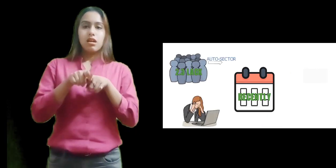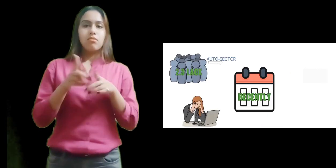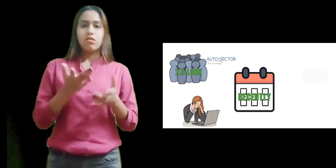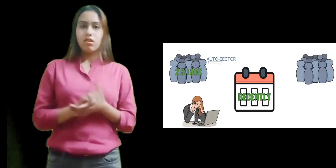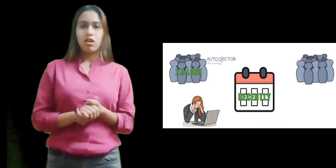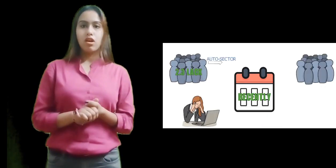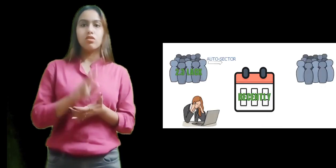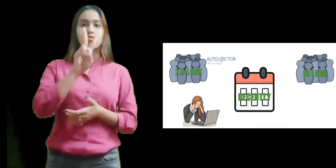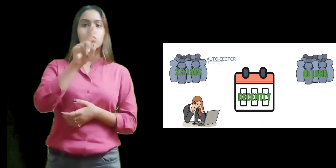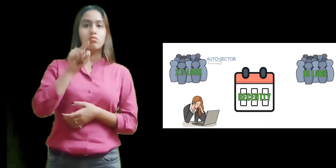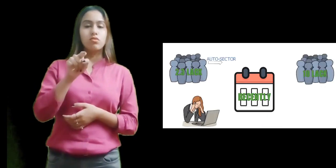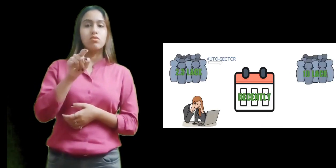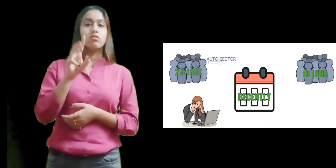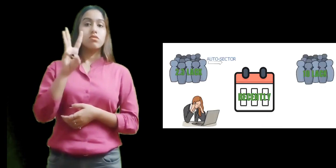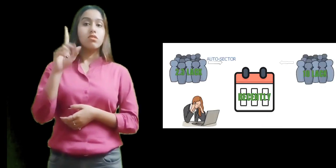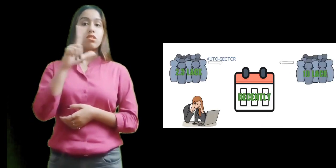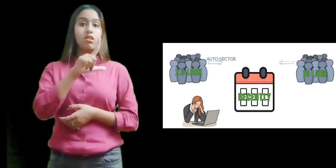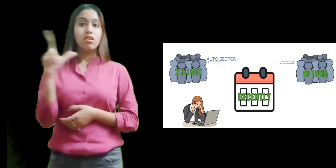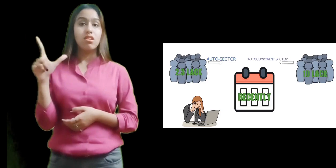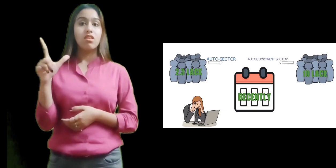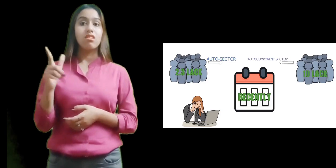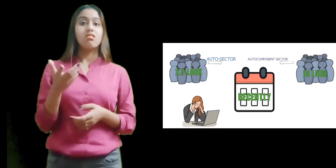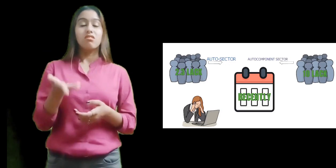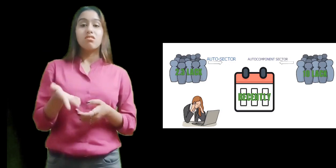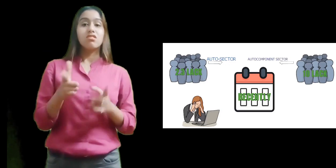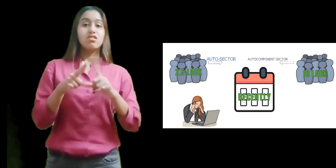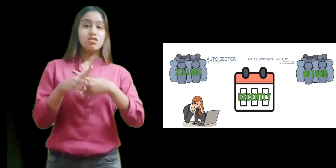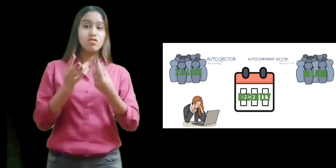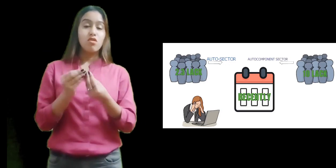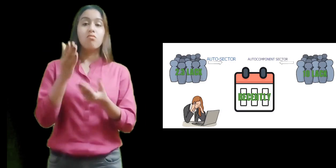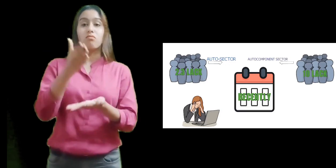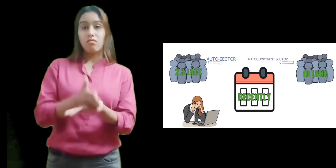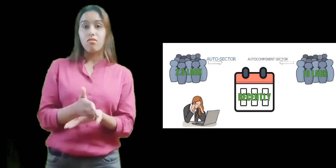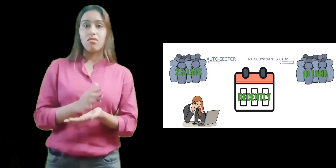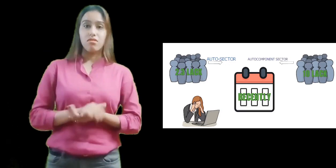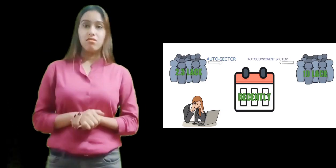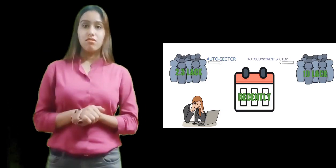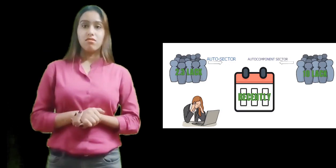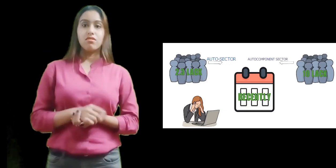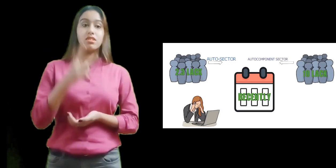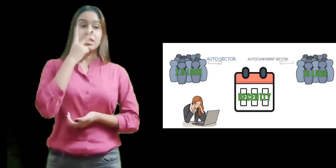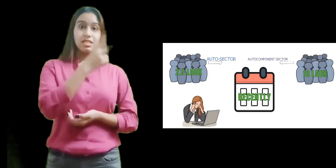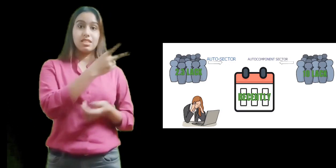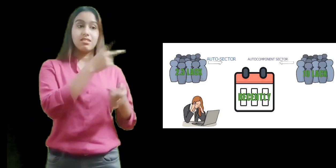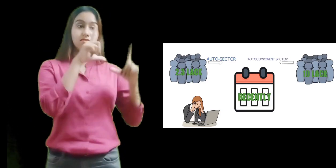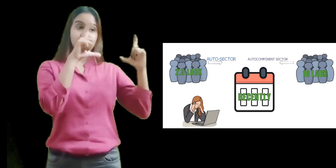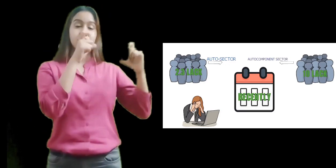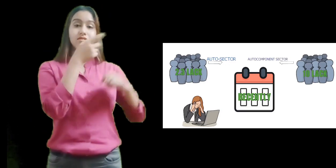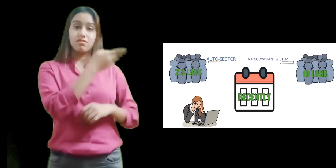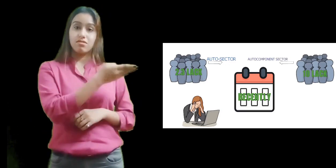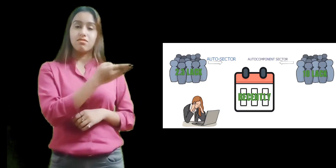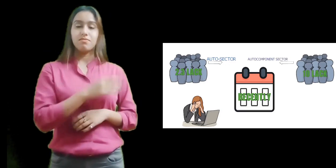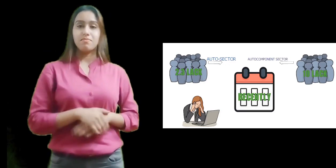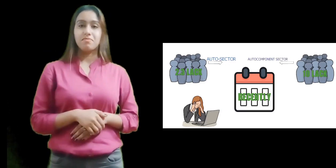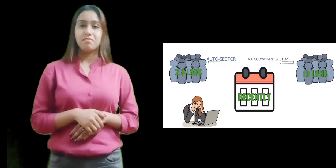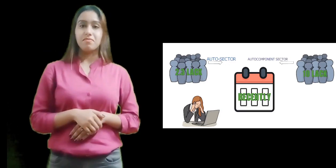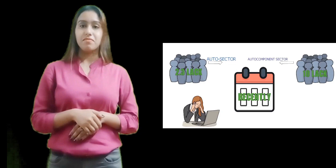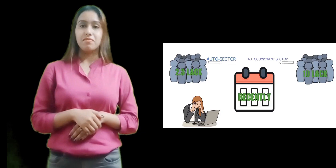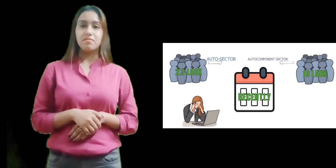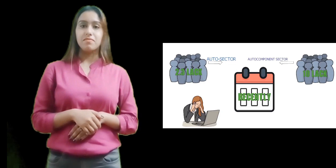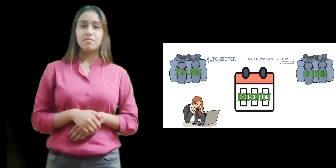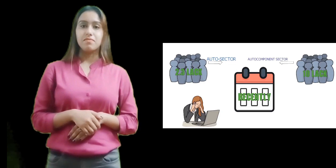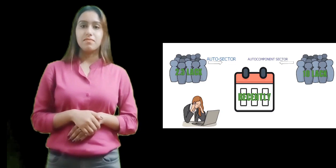सेक्टर में, जबकि और 10 लाख जॉब हिट हुए हैं ऑटो कंपोनेंट बनाने वाले सेक्टर्स में। इनफैक्ट सेंटर ऑफ मॉनिटरिंग इंडियन